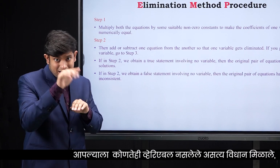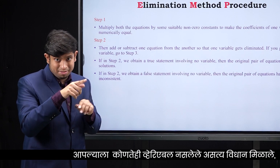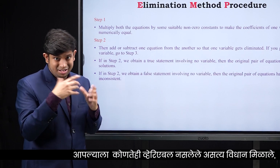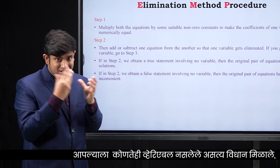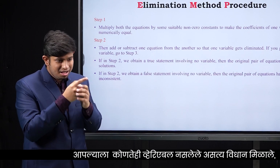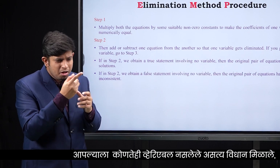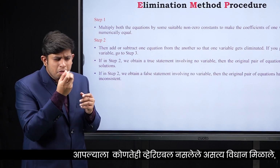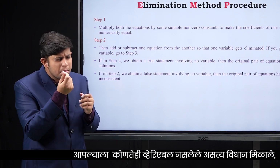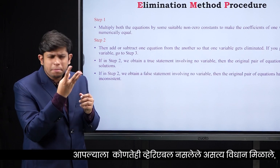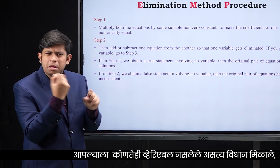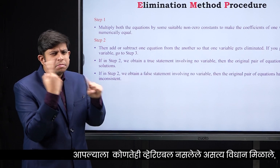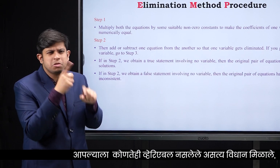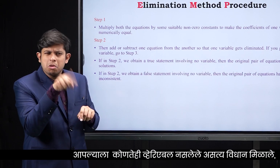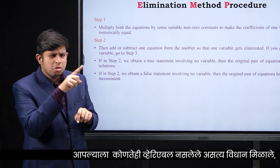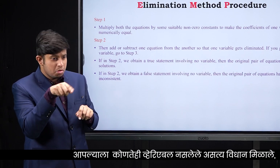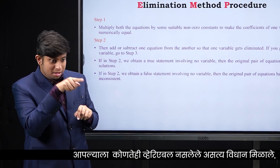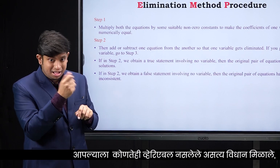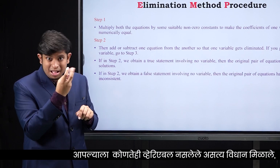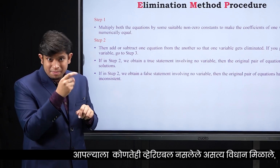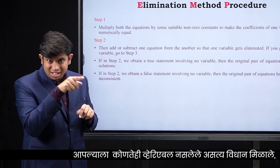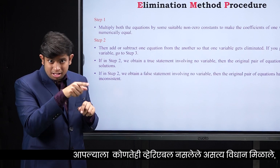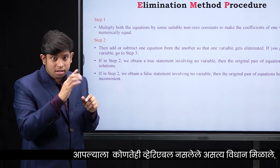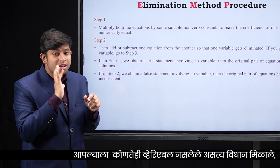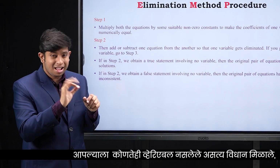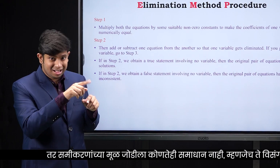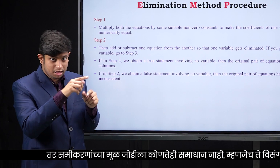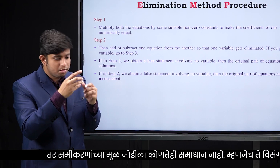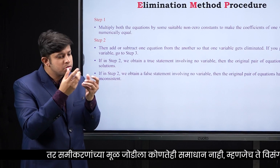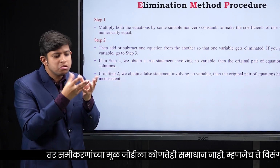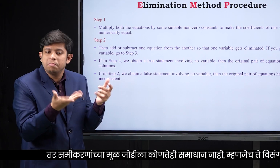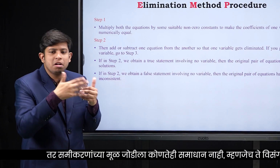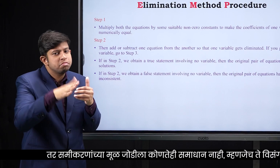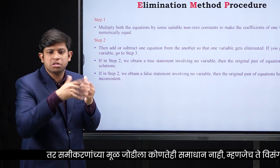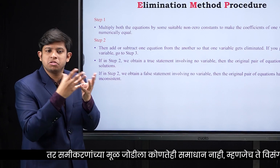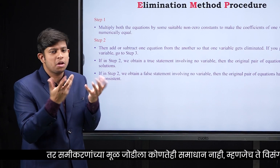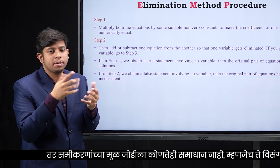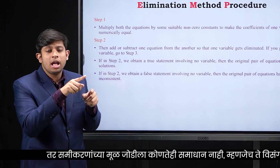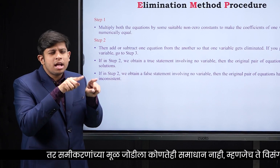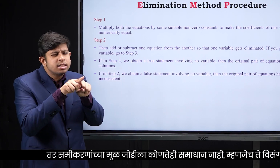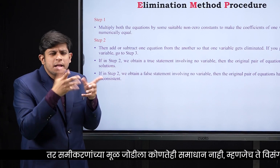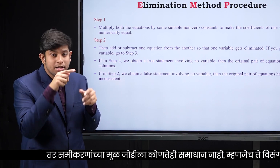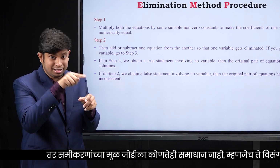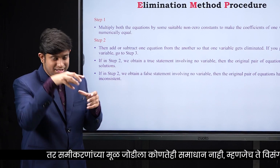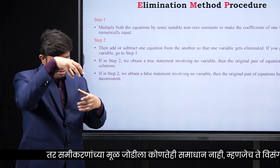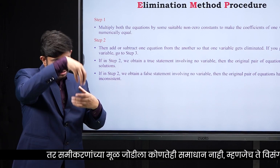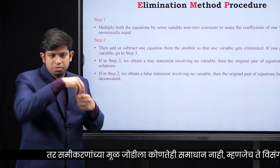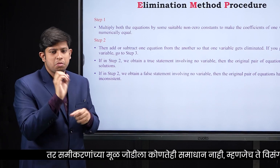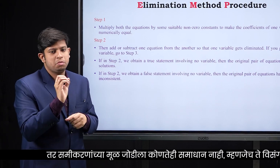आपल्याला कोणतेही व्हेरिएबल नसलेले असत्य विधान मिळाले तर समीकरणांच्या मूळ जोडीला कोणतेही समाधान नाही, म्हणजेच